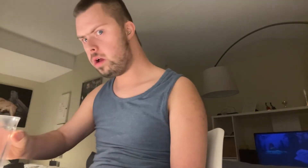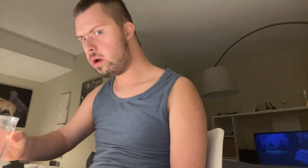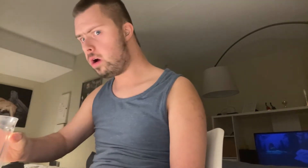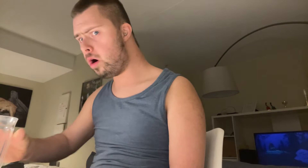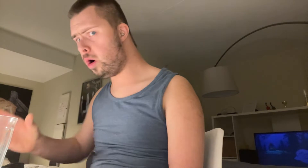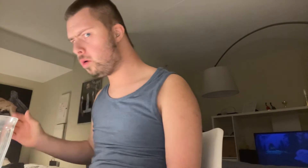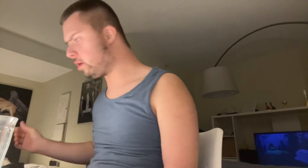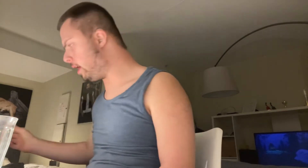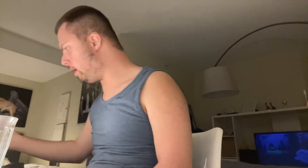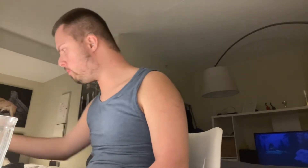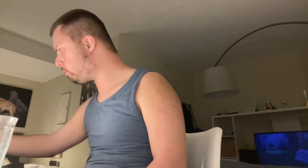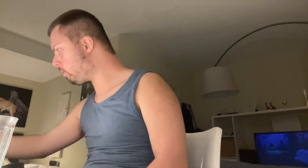Och